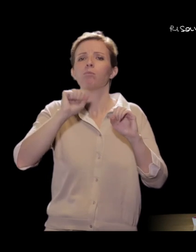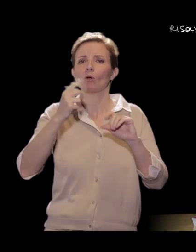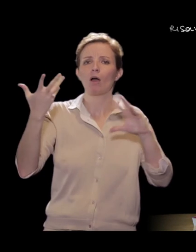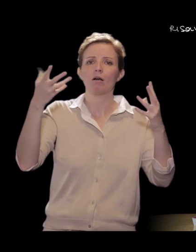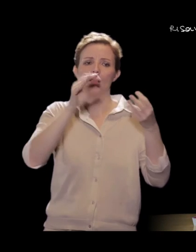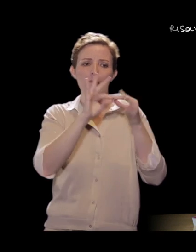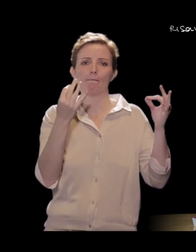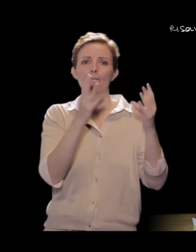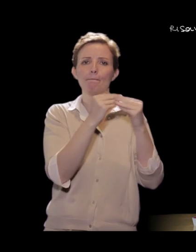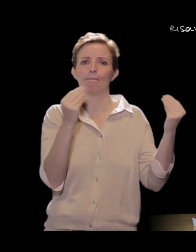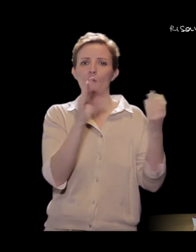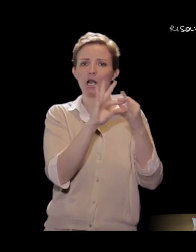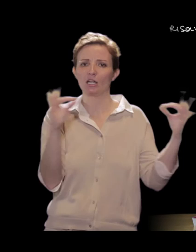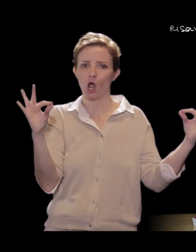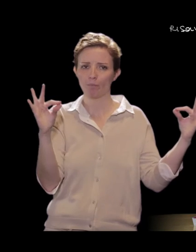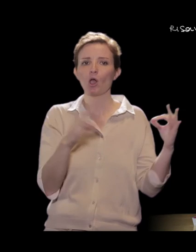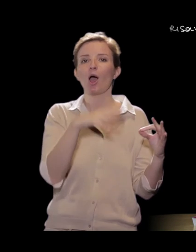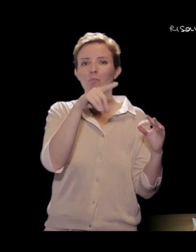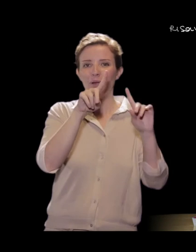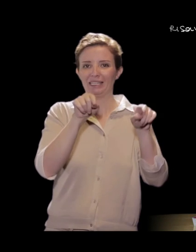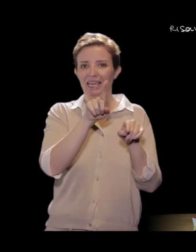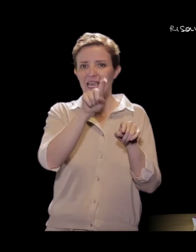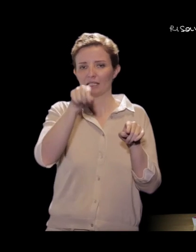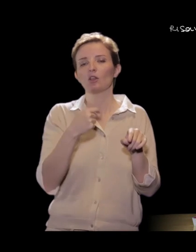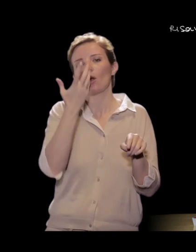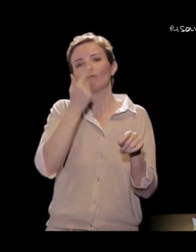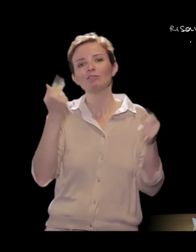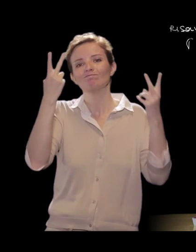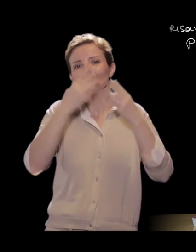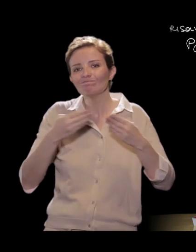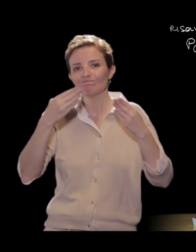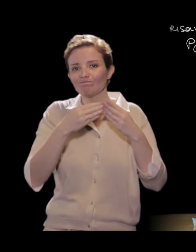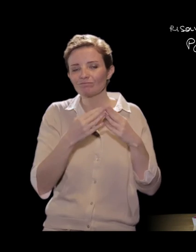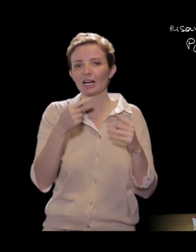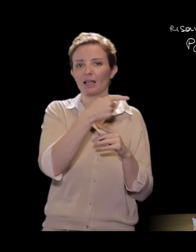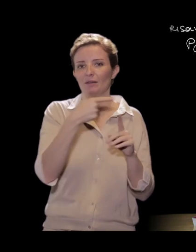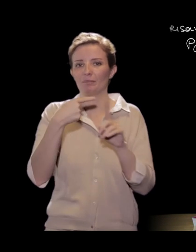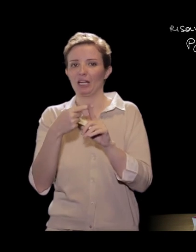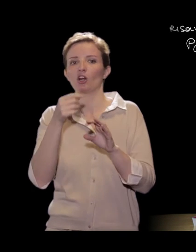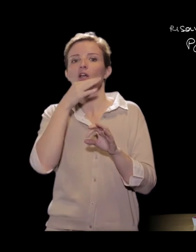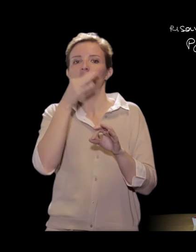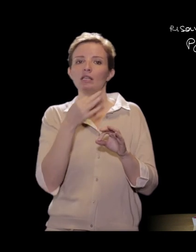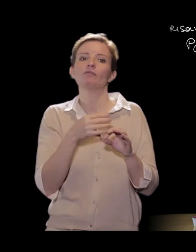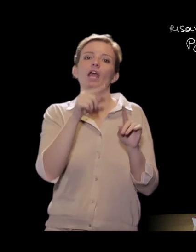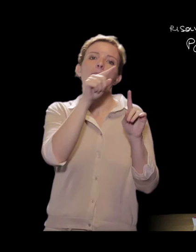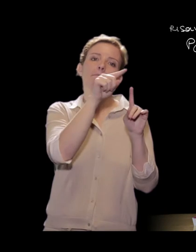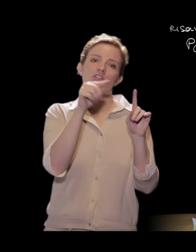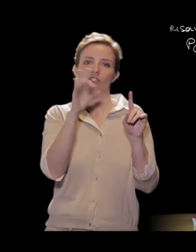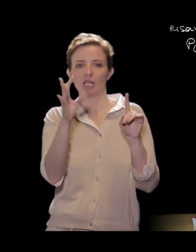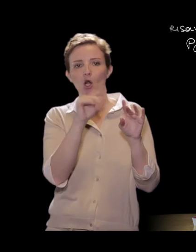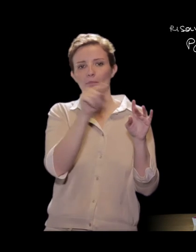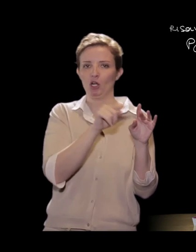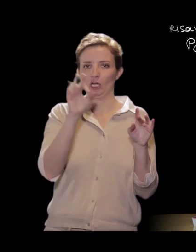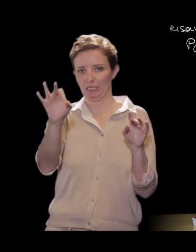rappresentata con un polinomio PX di cui vogliamo studiare il segno quindi maggiore di 0 oppure PX